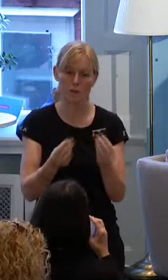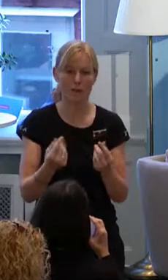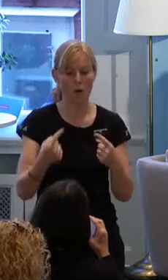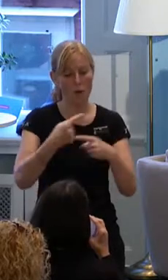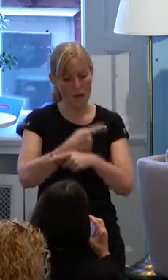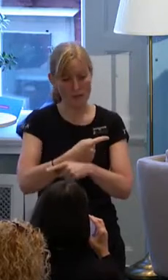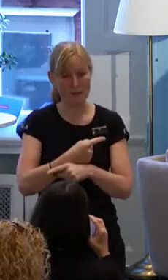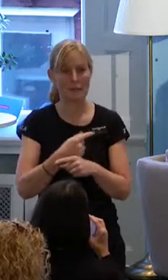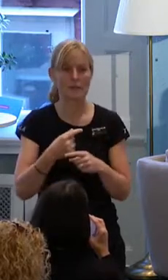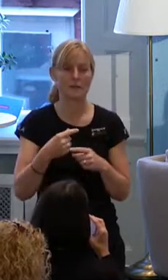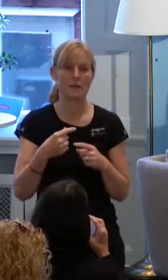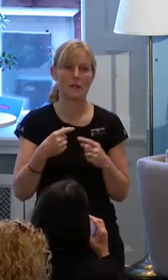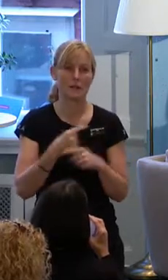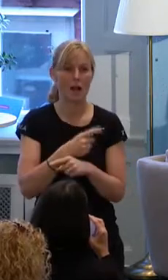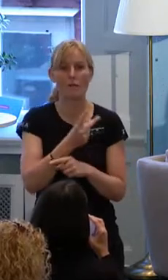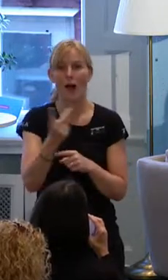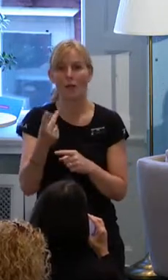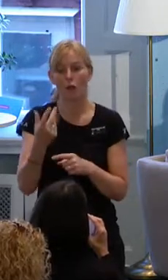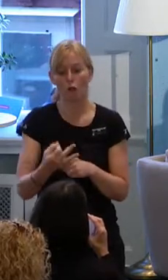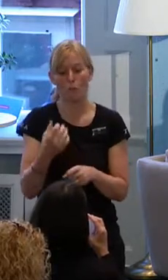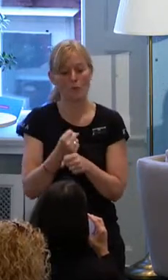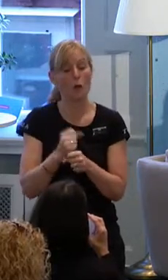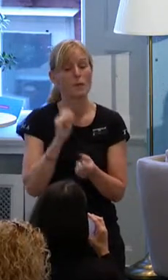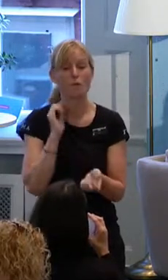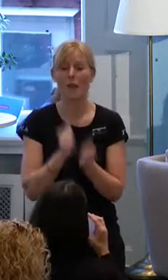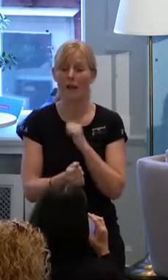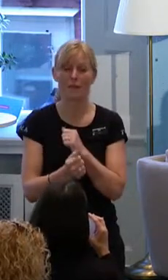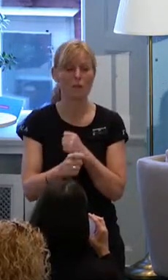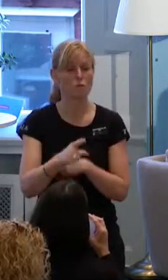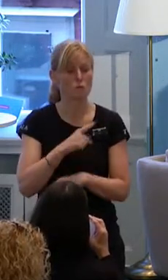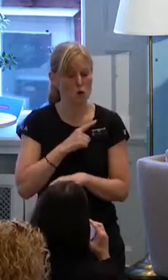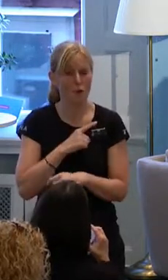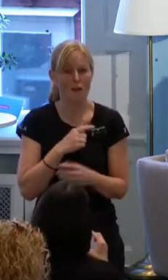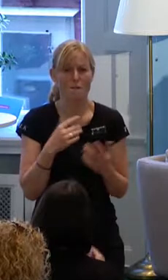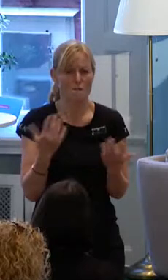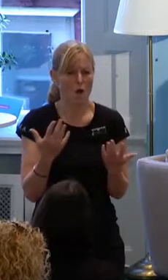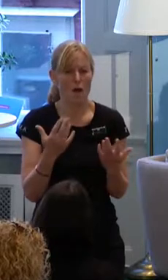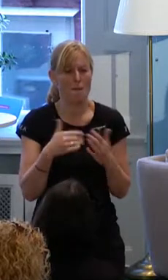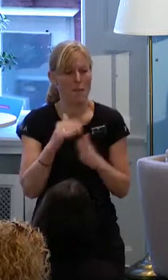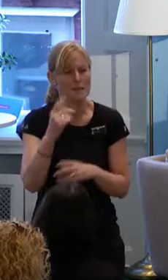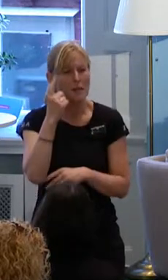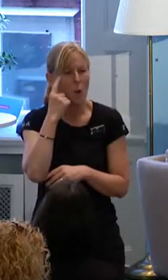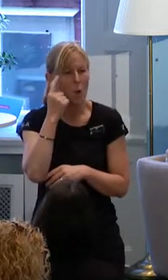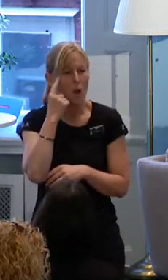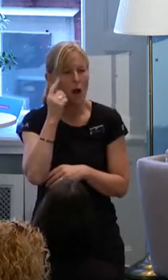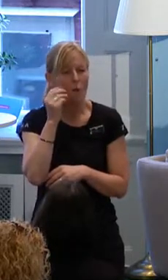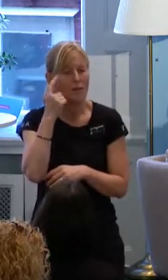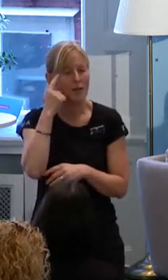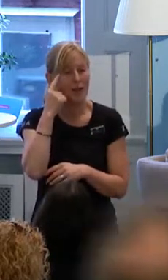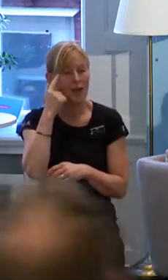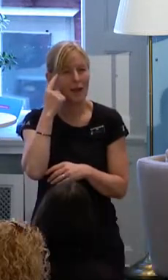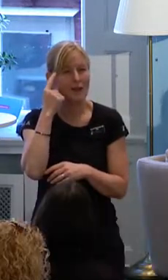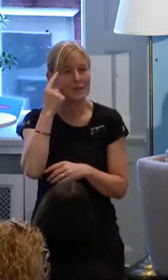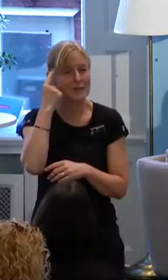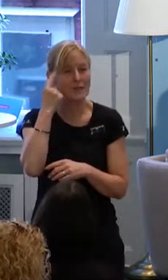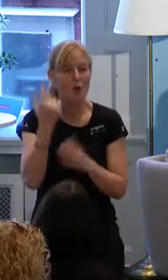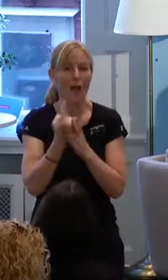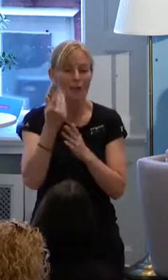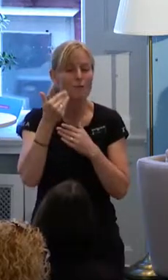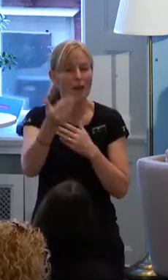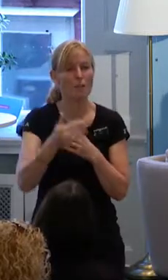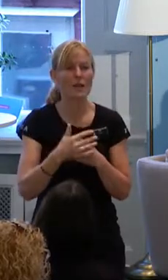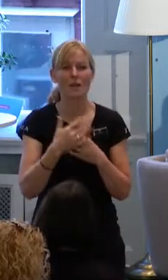av andra. Det kommer förändras rätt kraftigt. Vad vore det klokaste, om vi nu ska vara förutseende, att